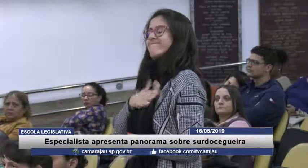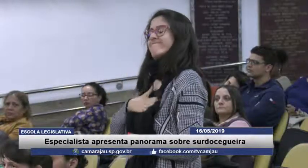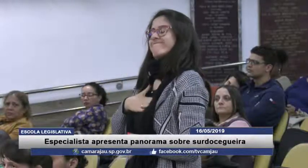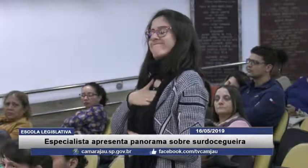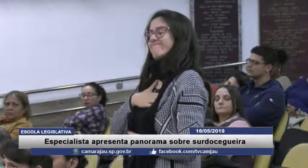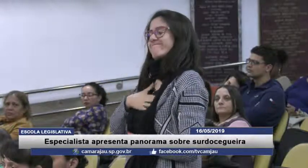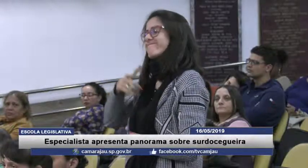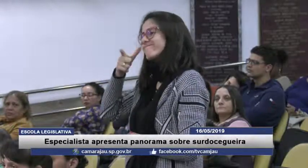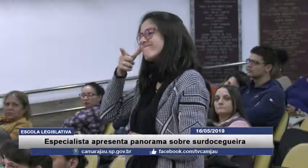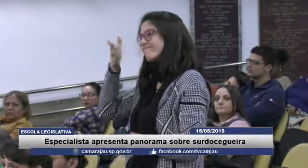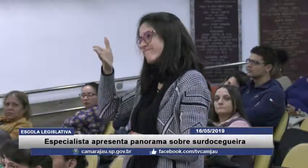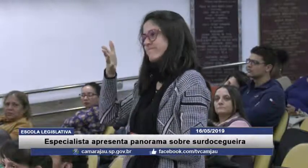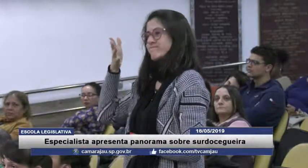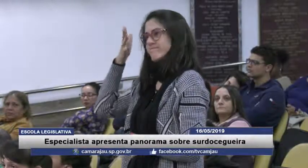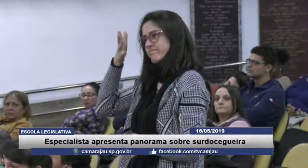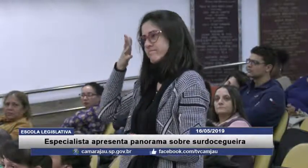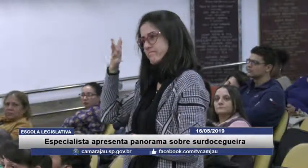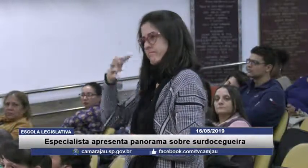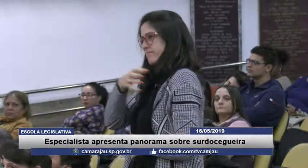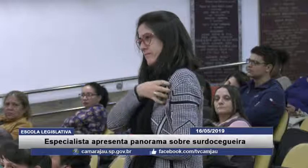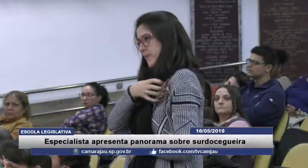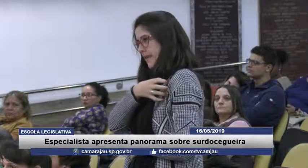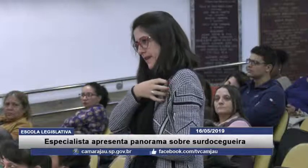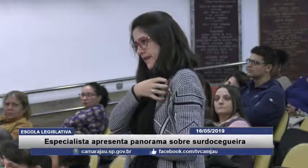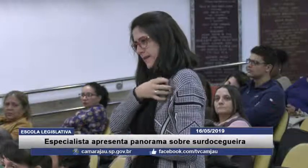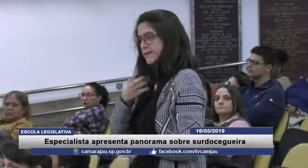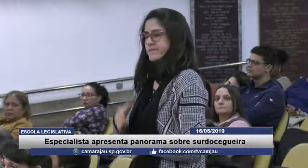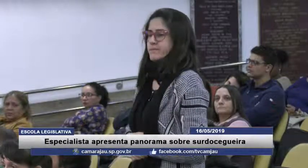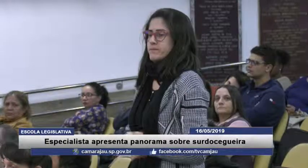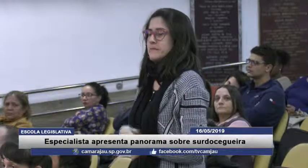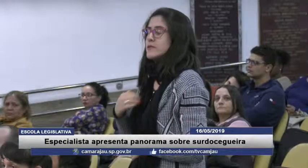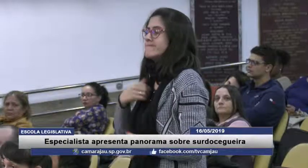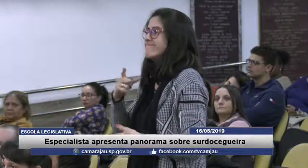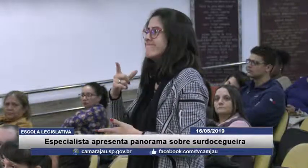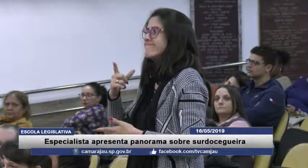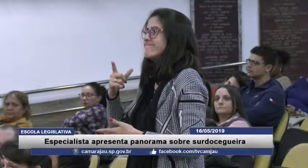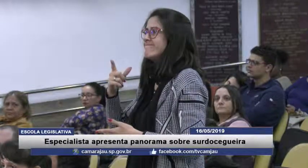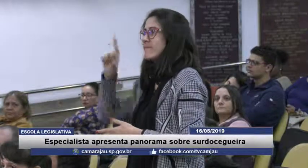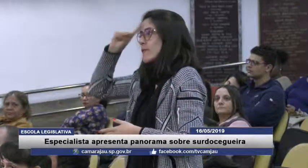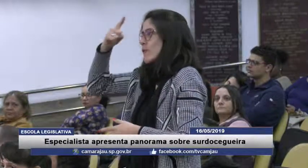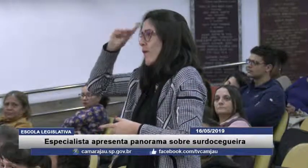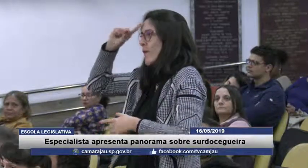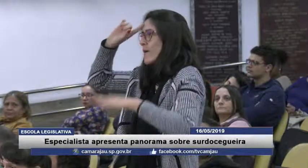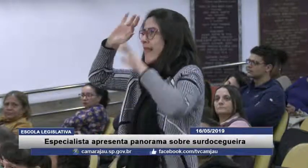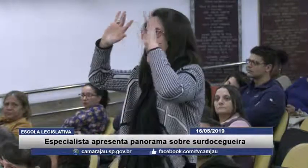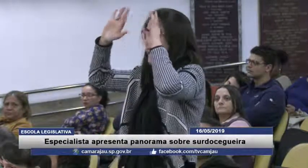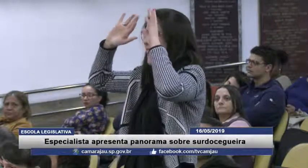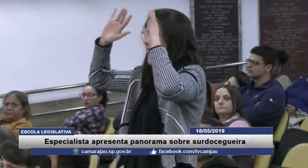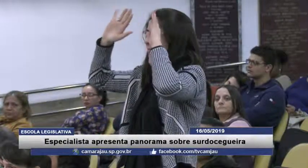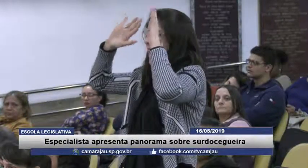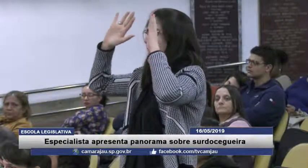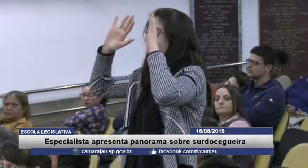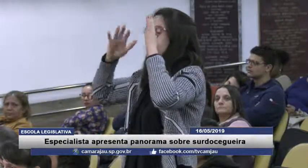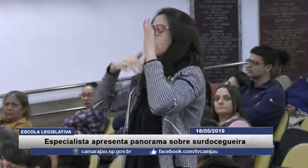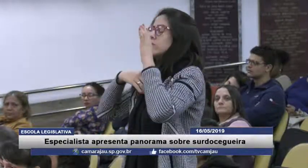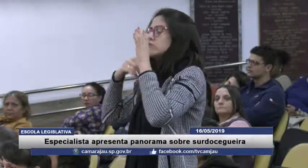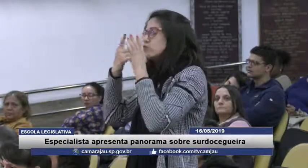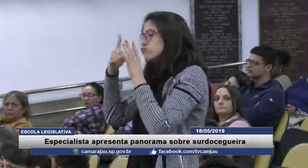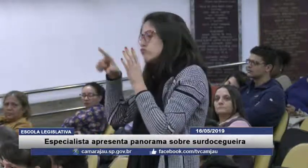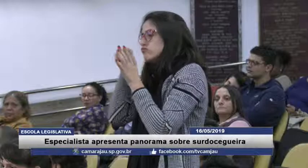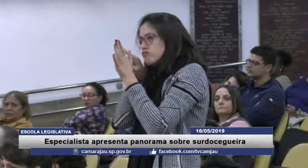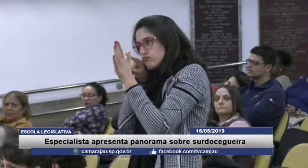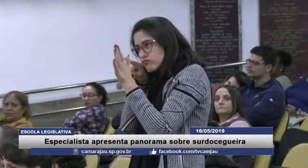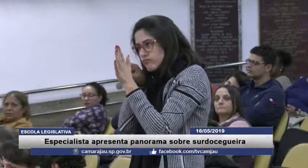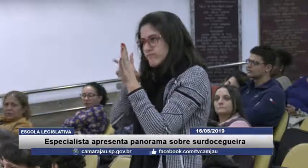estou representando a Associação dos Surdos. Participo lá da associação, e estou aqui hoje assim emocionada com a apresentação da